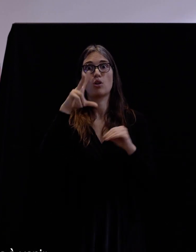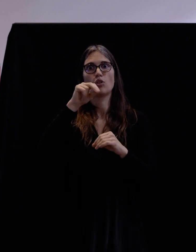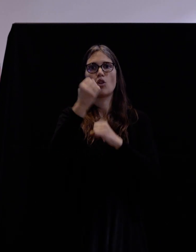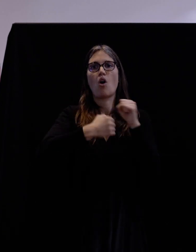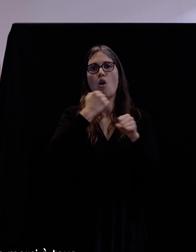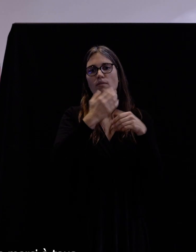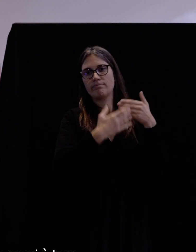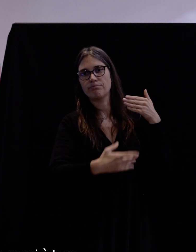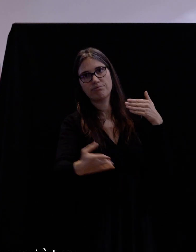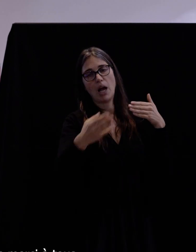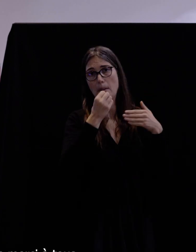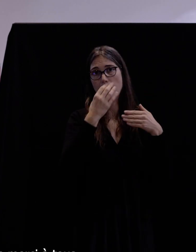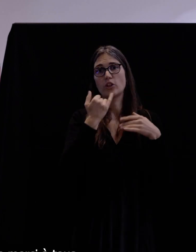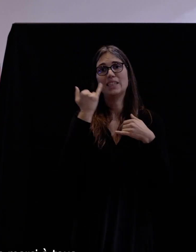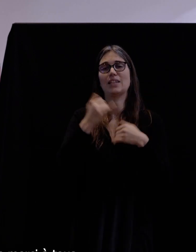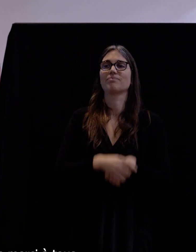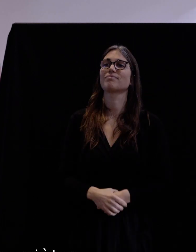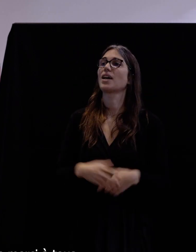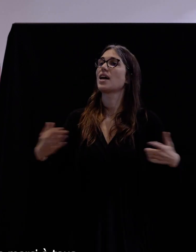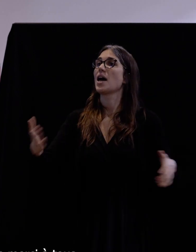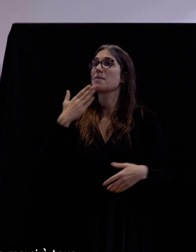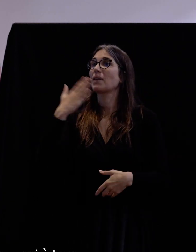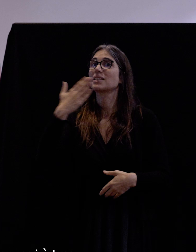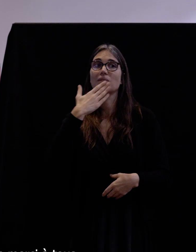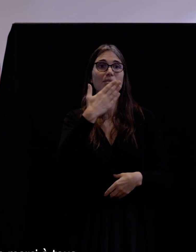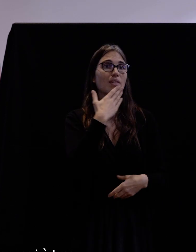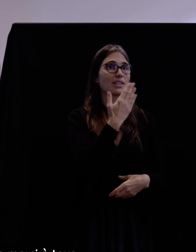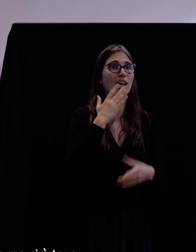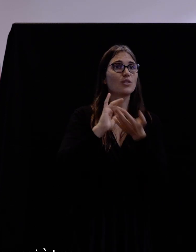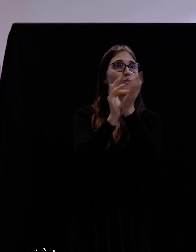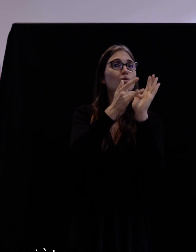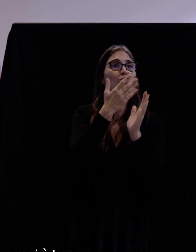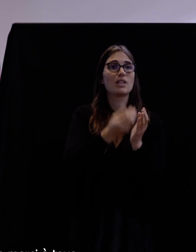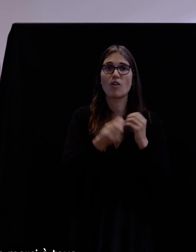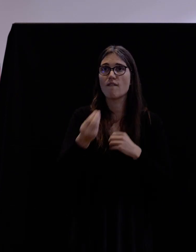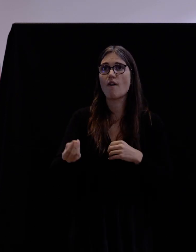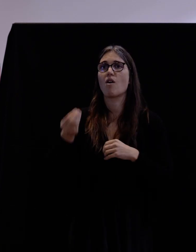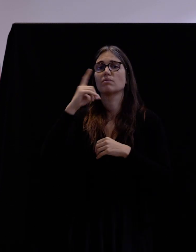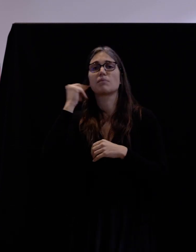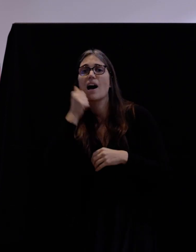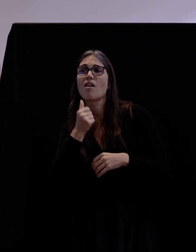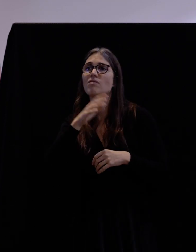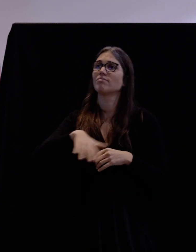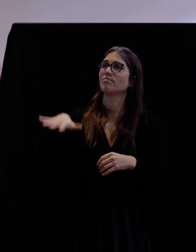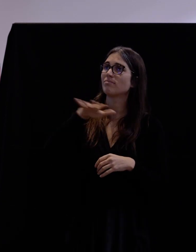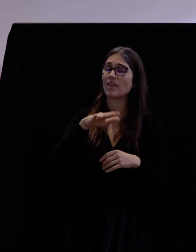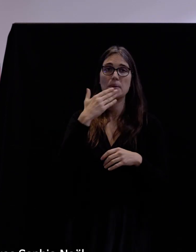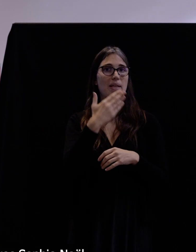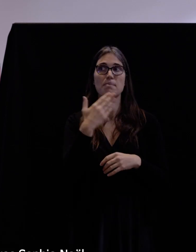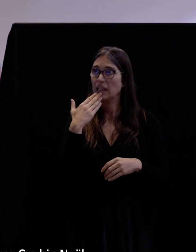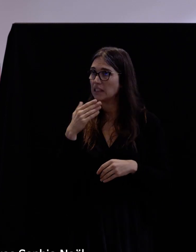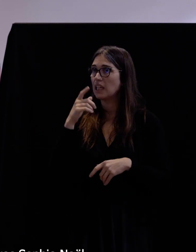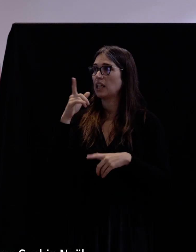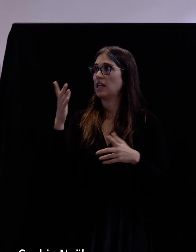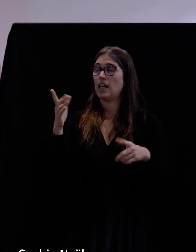bonne idée. Voilà. Et puis un immense merci à tous les enfants, surtout à vous, aux parents, à tout, et puis peut-être aux Américains, parce